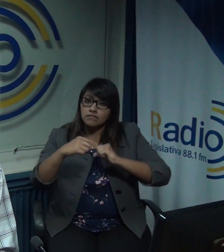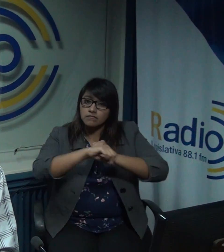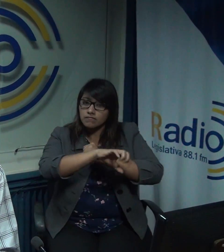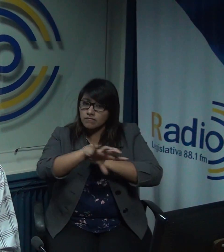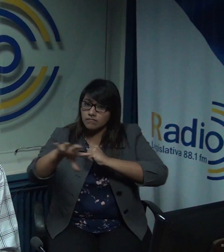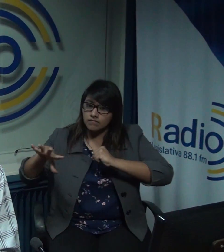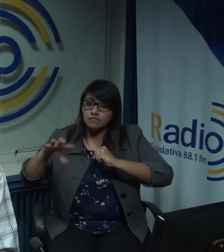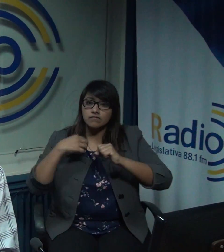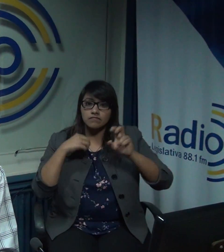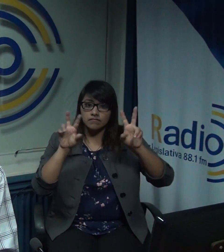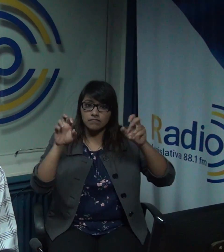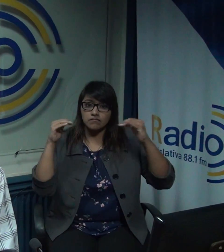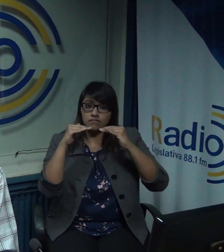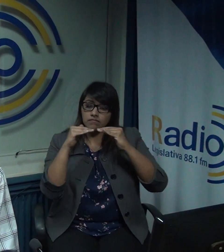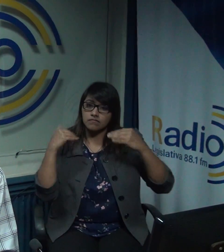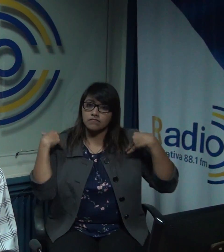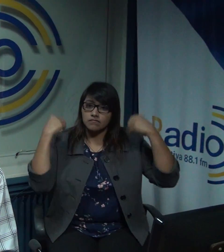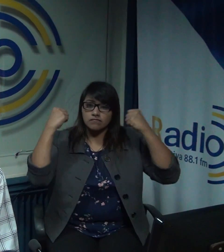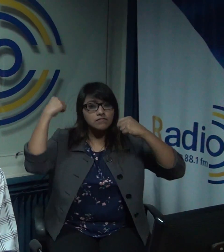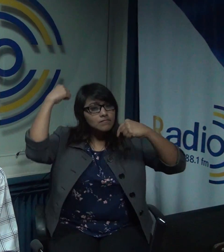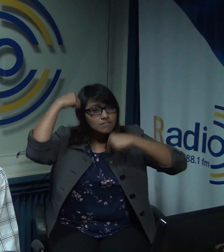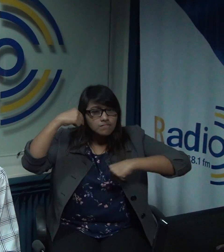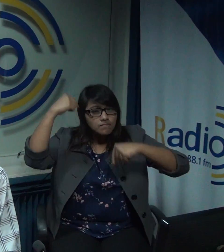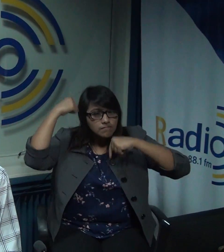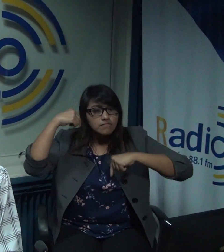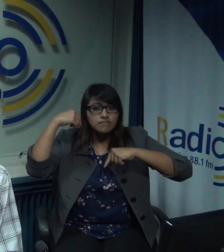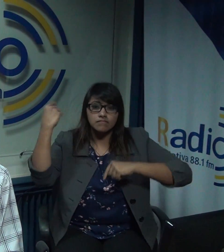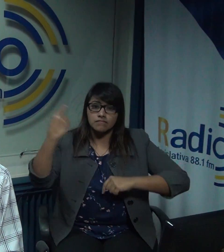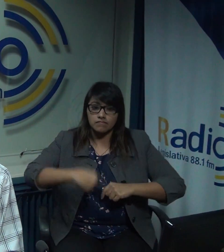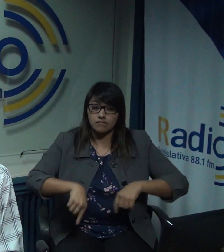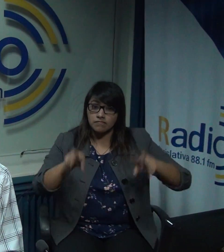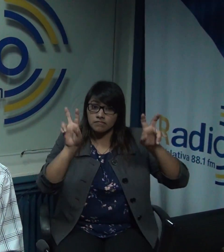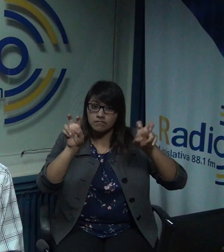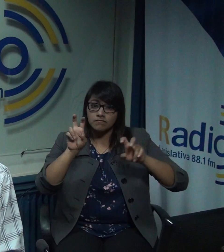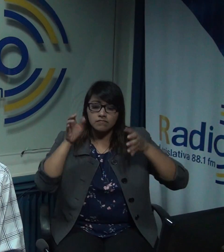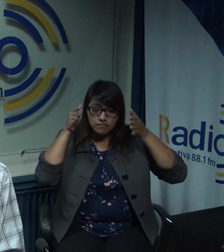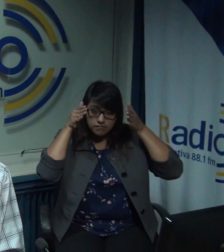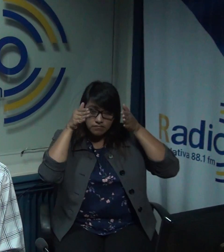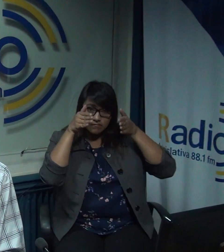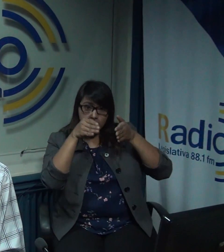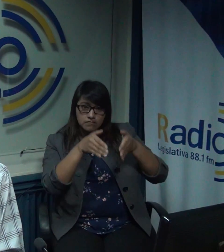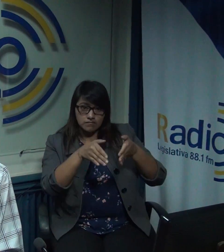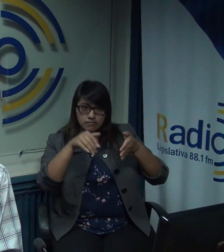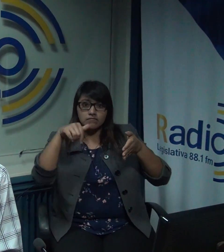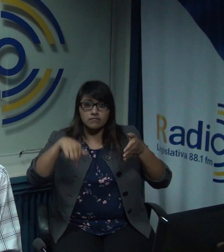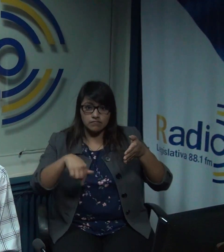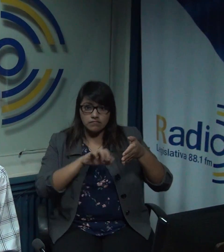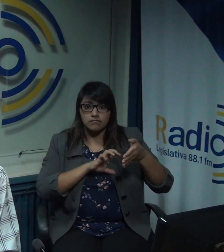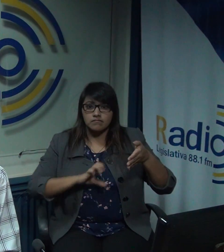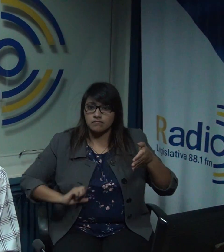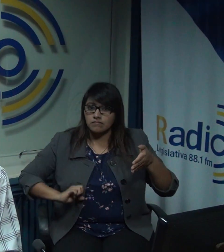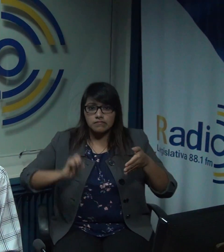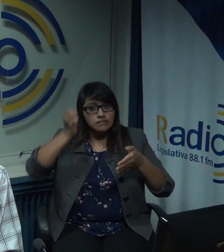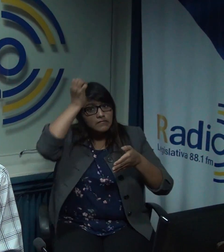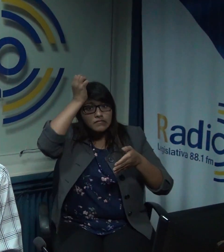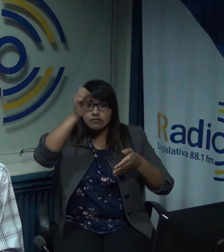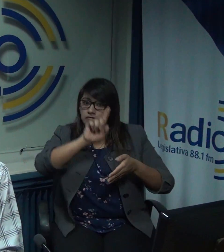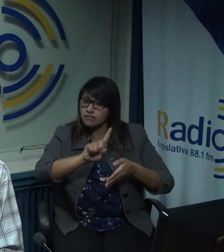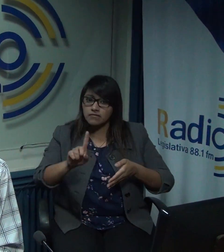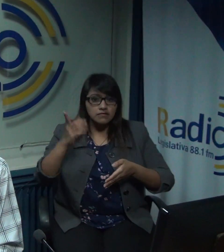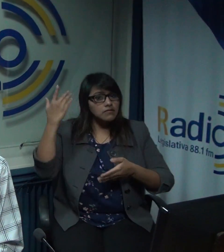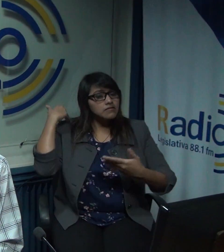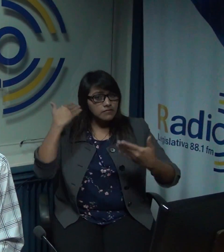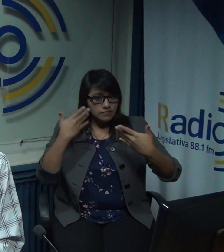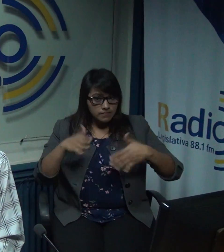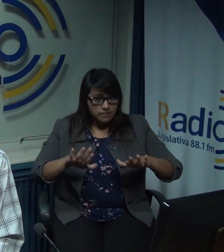de salud también hagan campañas de concientización sobre el autismo en El Salvador para evitar errores que ya los